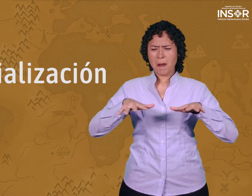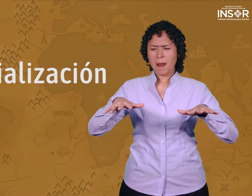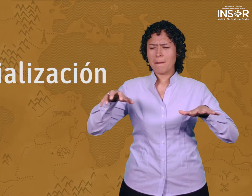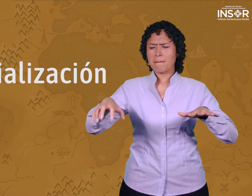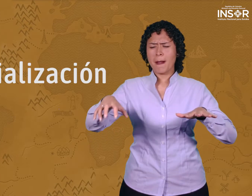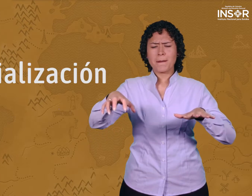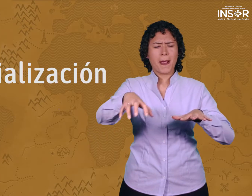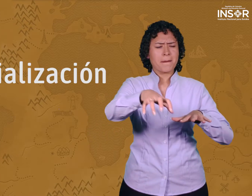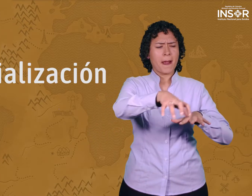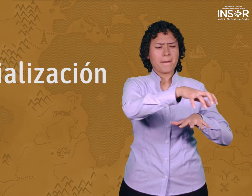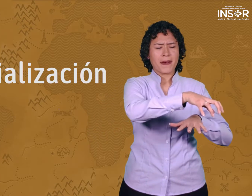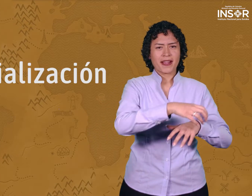industrialización,